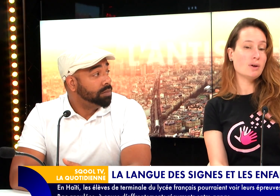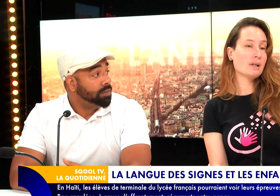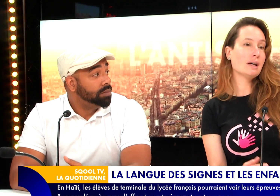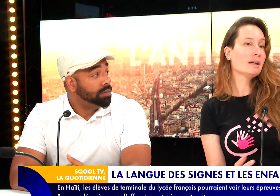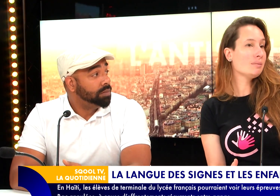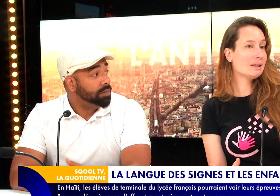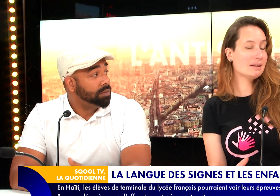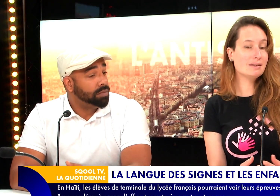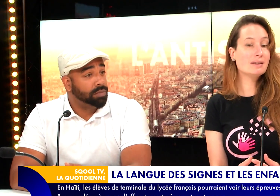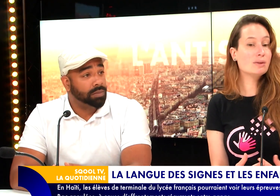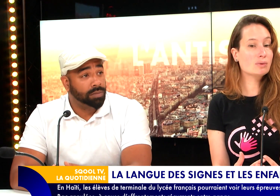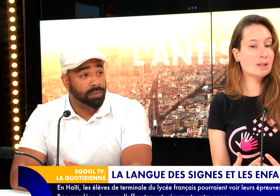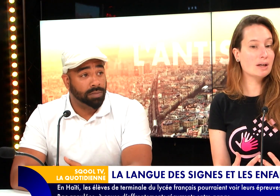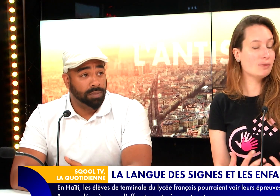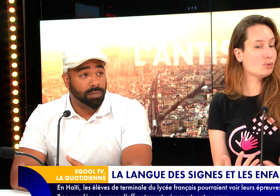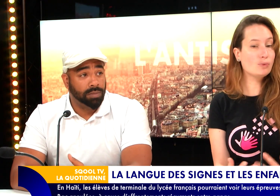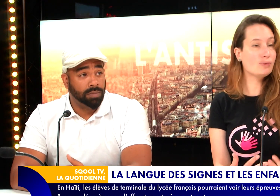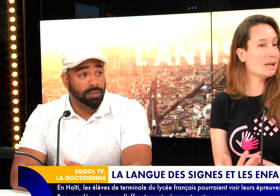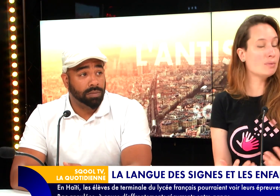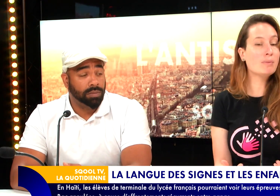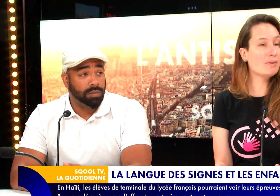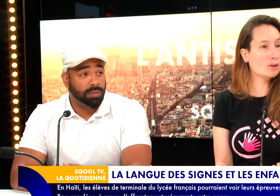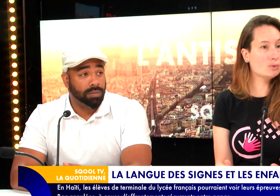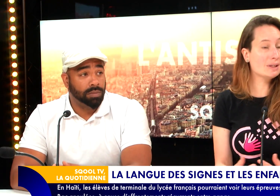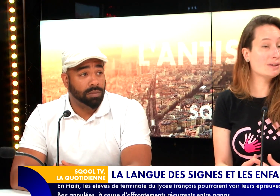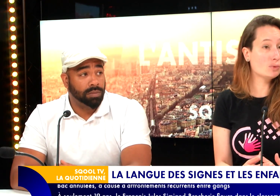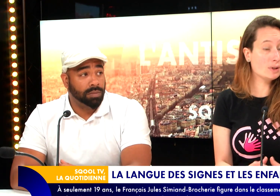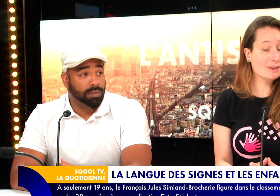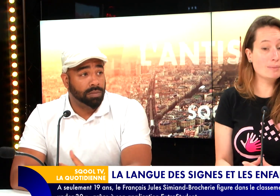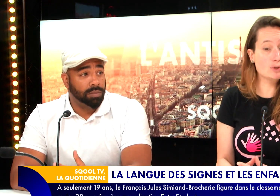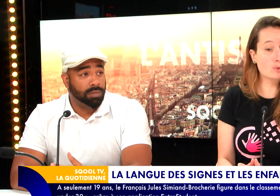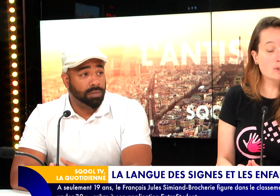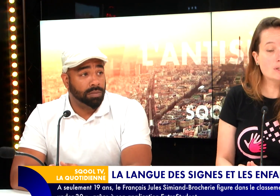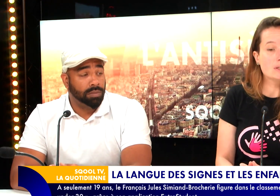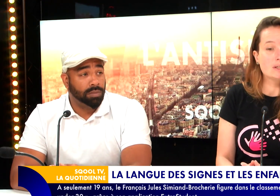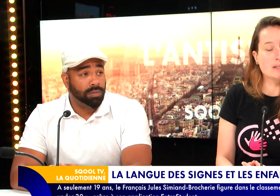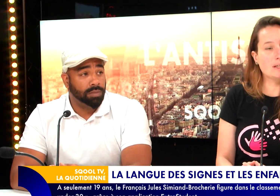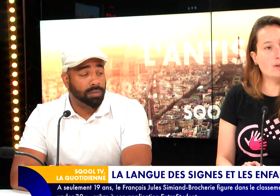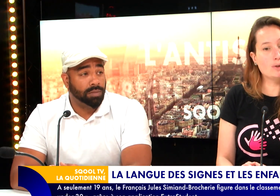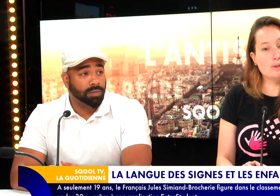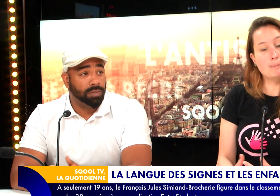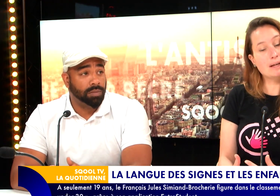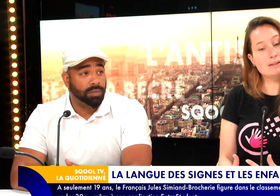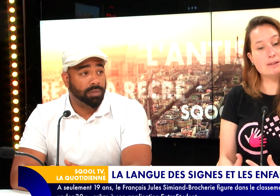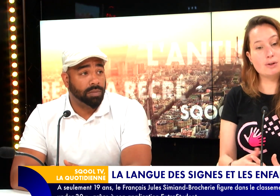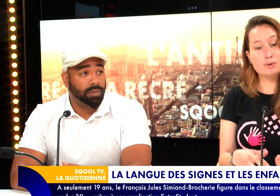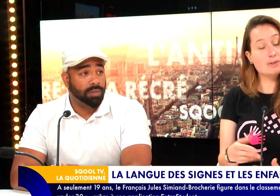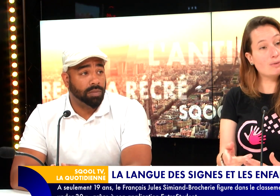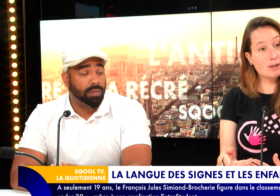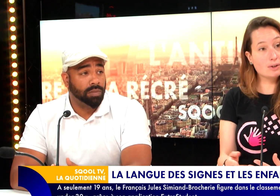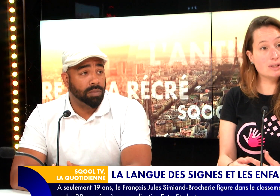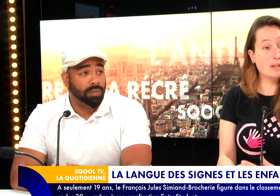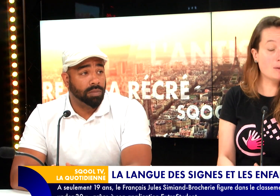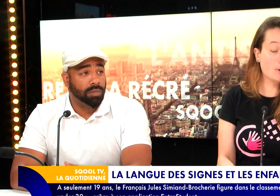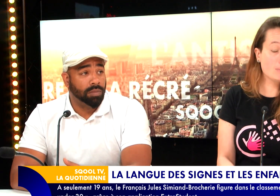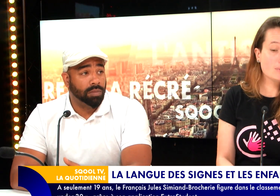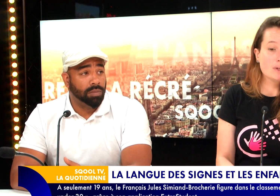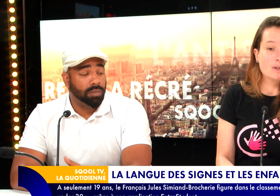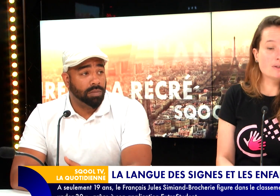On a un ami qui est décédé, donc qui a fait l'album avec nous, qui était sourd, qui s'appelait Chou. Et il est parti juste avant la sortie de l'album. Ça